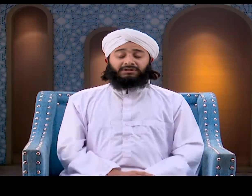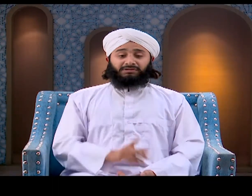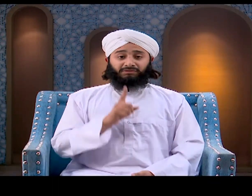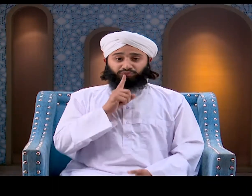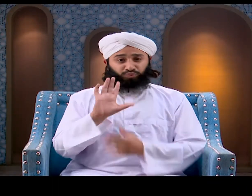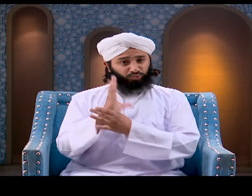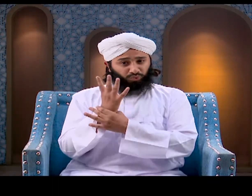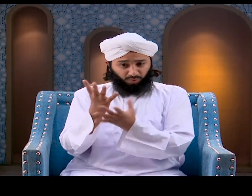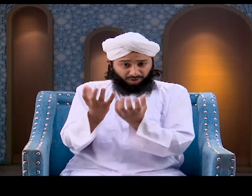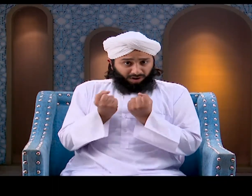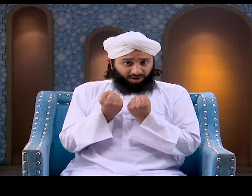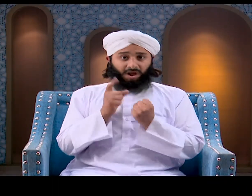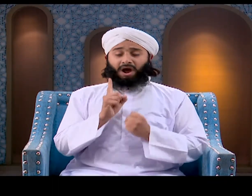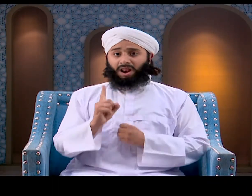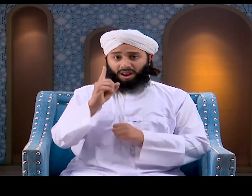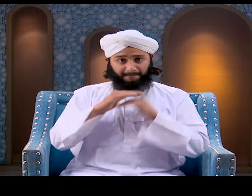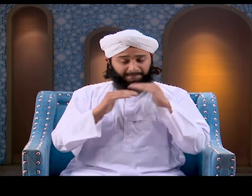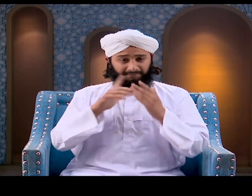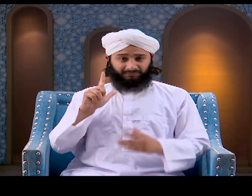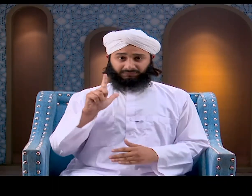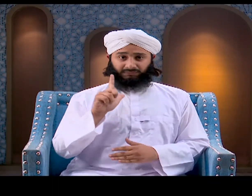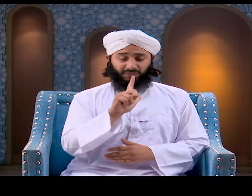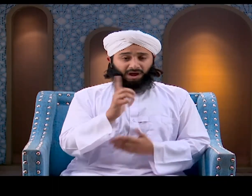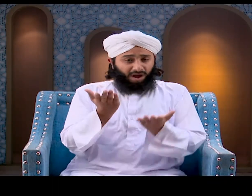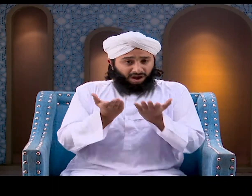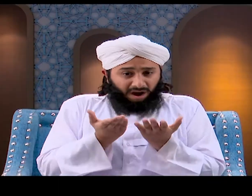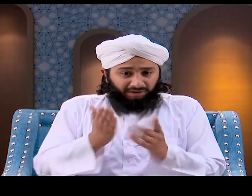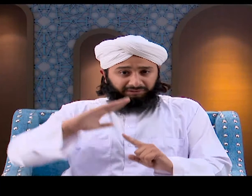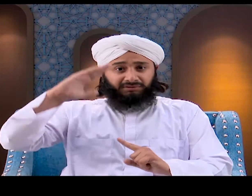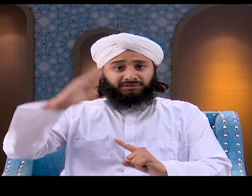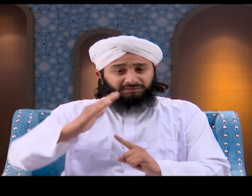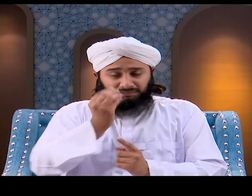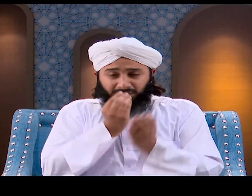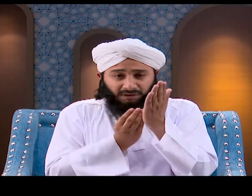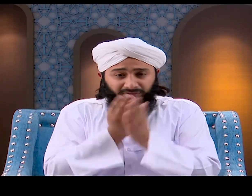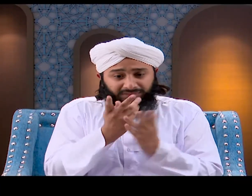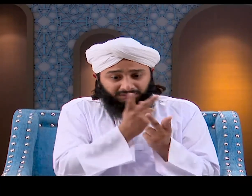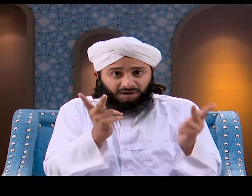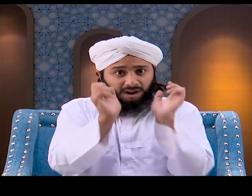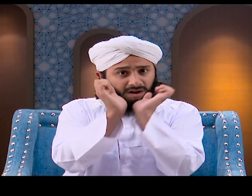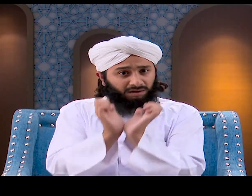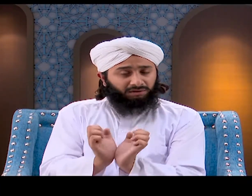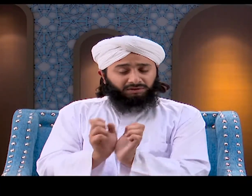تو نے اللہ پاک کی محبت، آخرت کی نعمتیں، جنت کی ہمیشہ رہنے والی خوشیوں بھری پرسکون زندگی کے